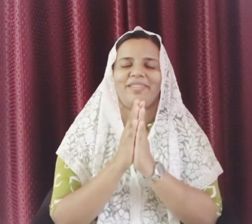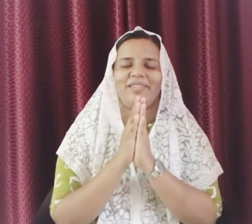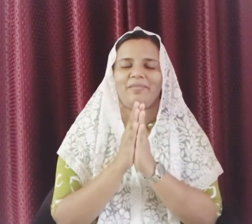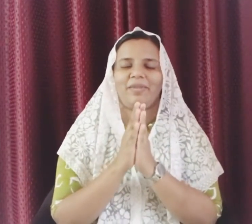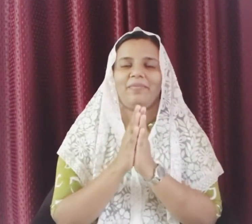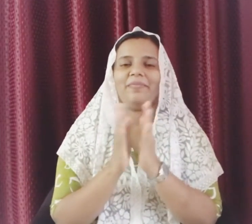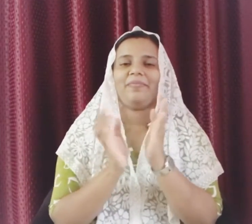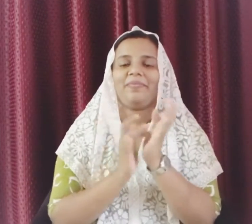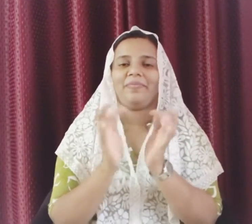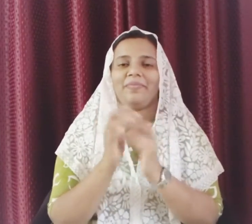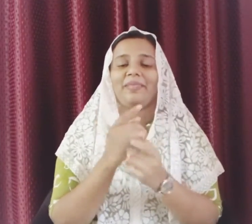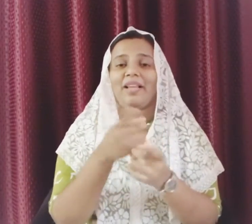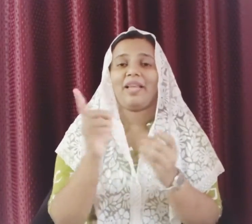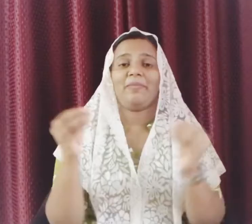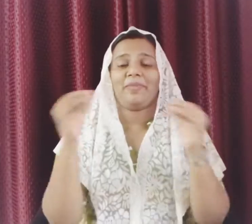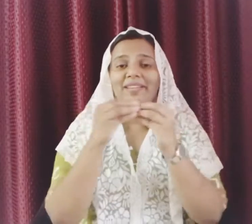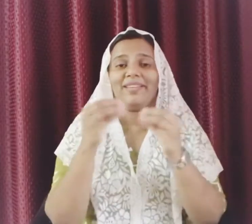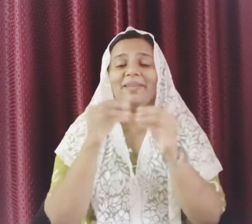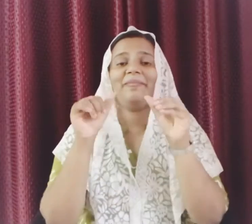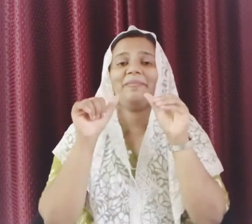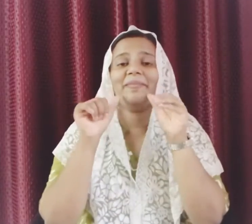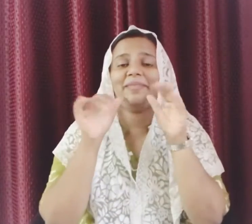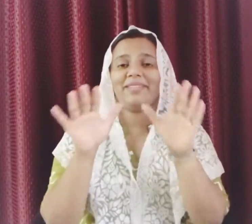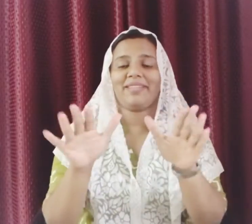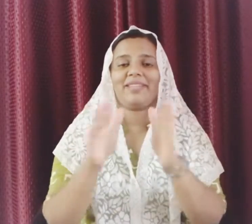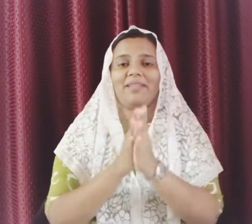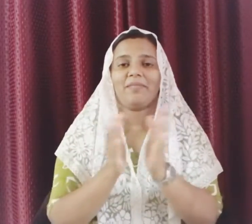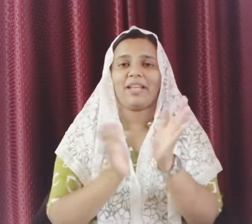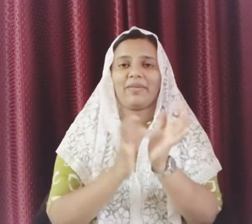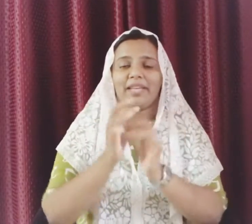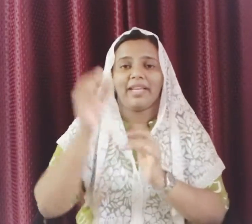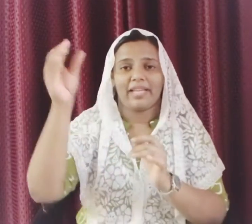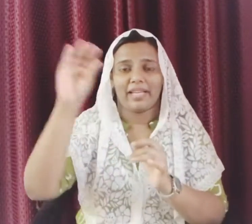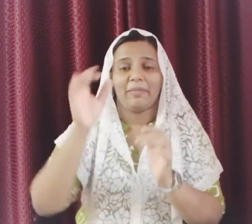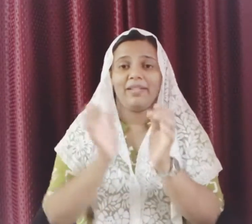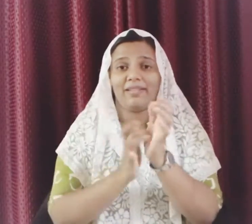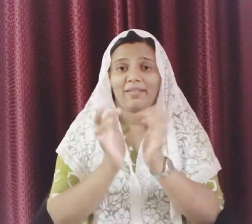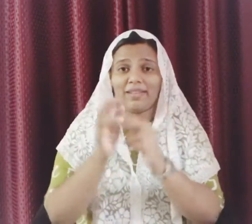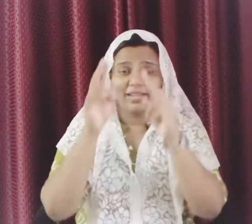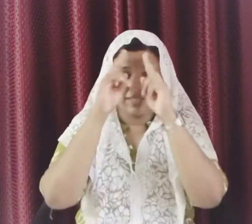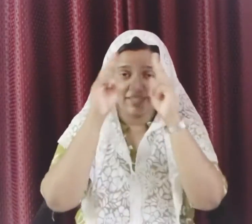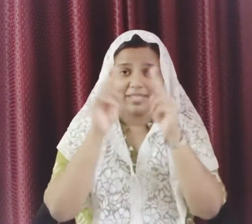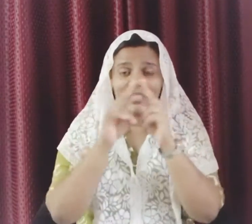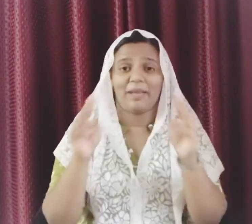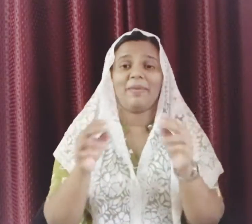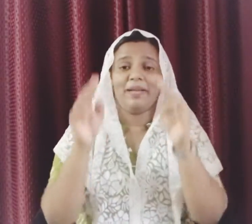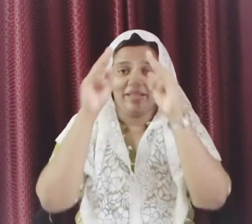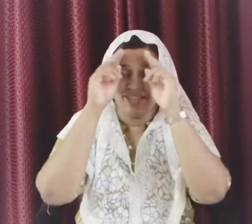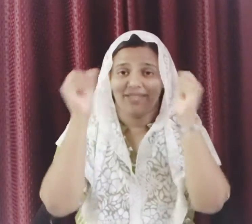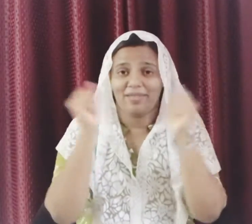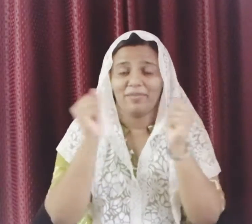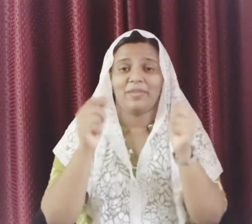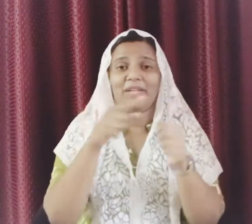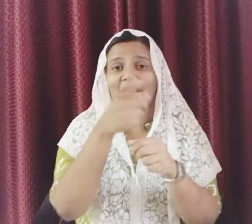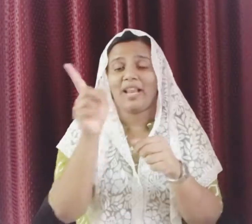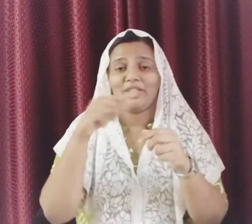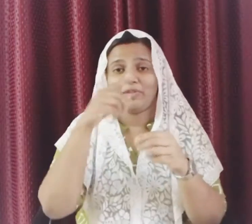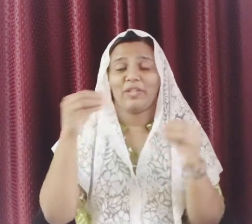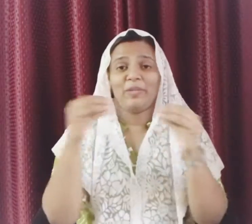ആമേൻ ആമേൻ. കഥാവ് നിങ്ങളെ ധാരാളം ധാരാളം അനുഗ്രഹിക്കട്ടെ. ദൈവത്തിൻ്റെ കൃപ, ദൈവിക സമാധാനം, സ്വസ്ഥത നിങ്ങളുടെ ജീവിതത്തിൽ വർദ്ധിച്ചു പെരുകുമാറാകട്ടെ